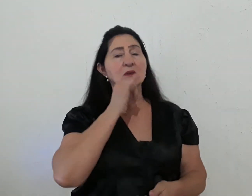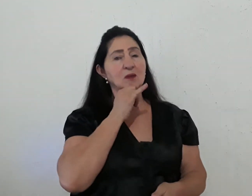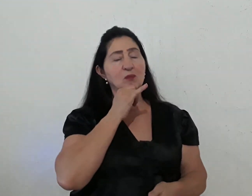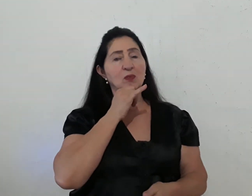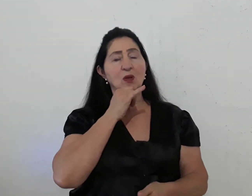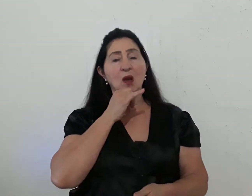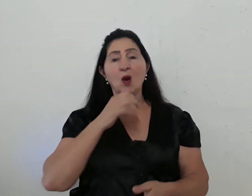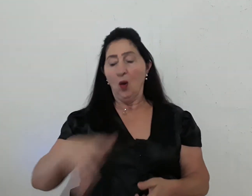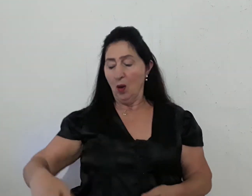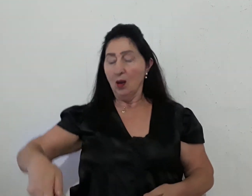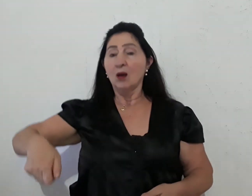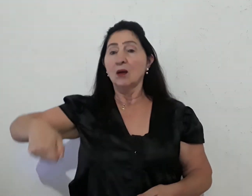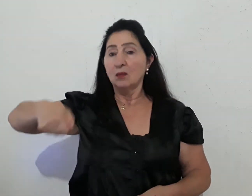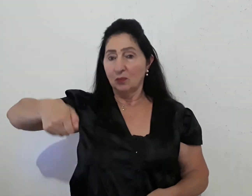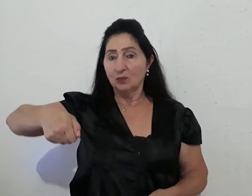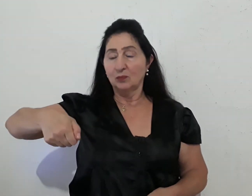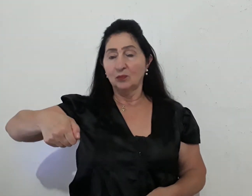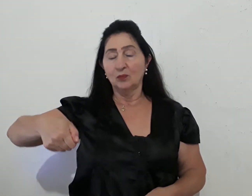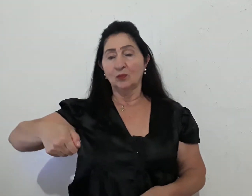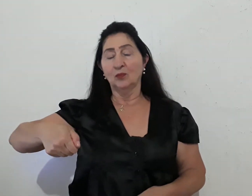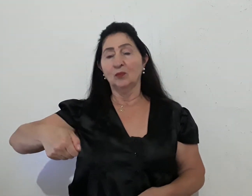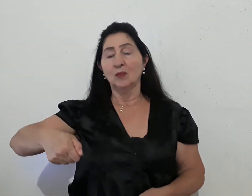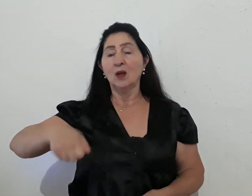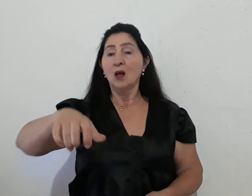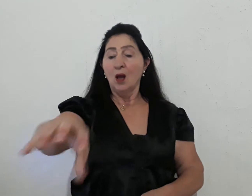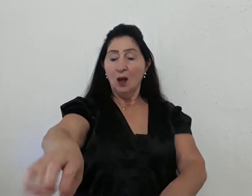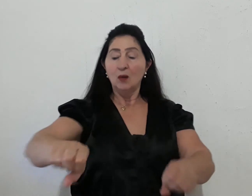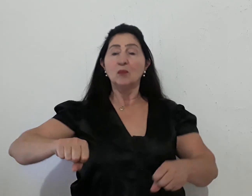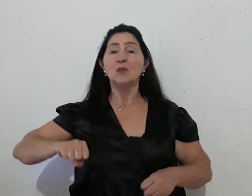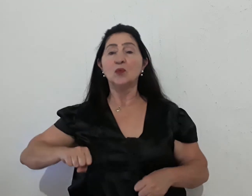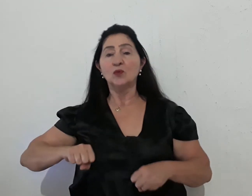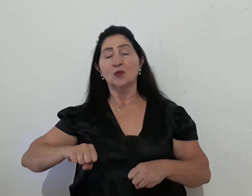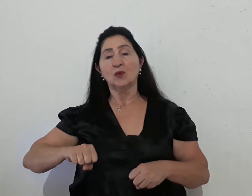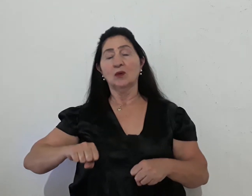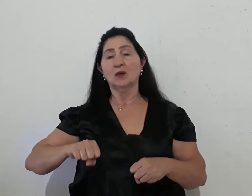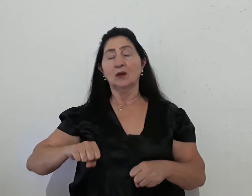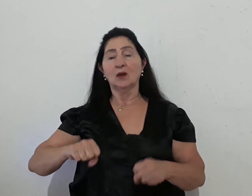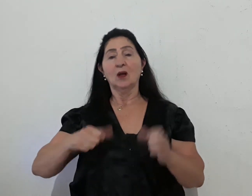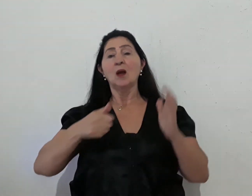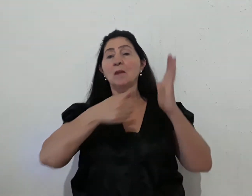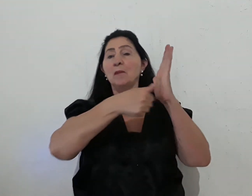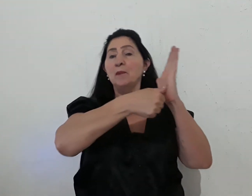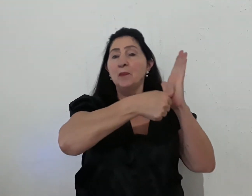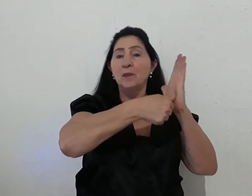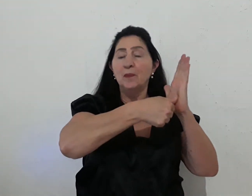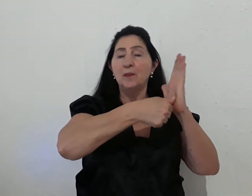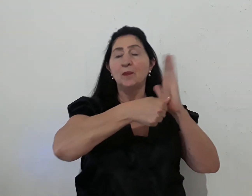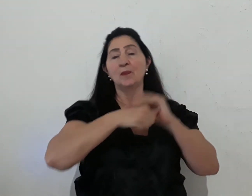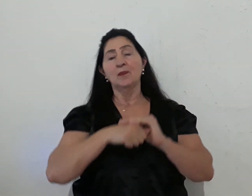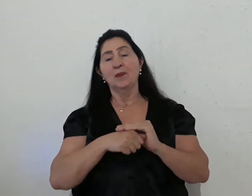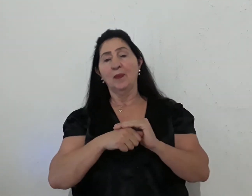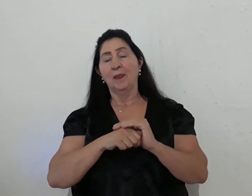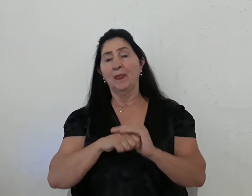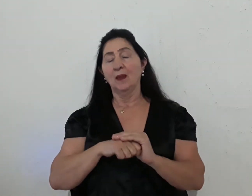balde pela alça, puxando uma gaveta, tocando a campainha da porta, virando uma